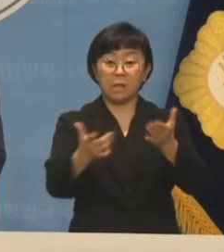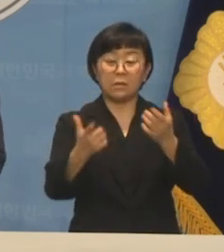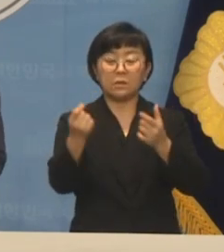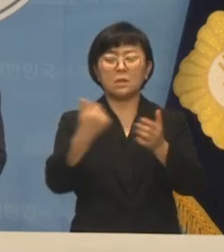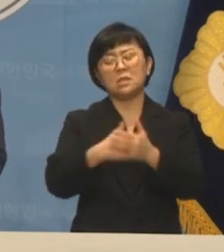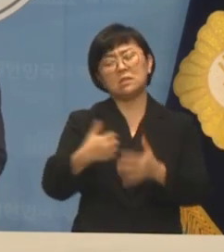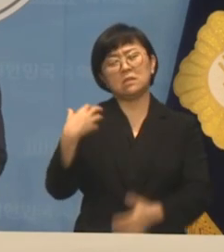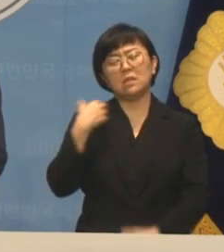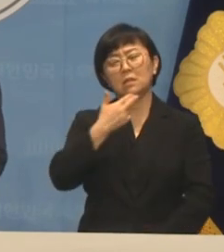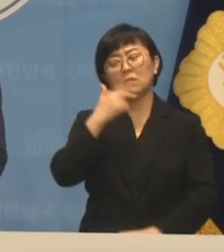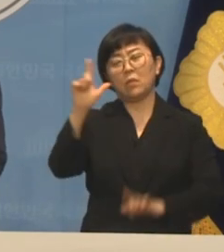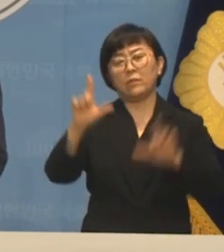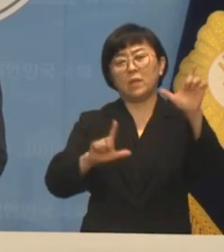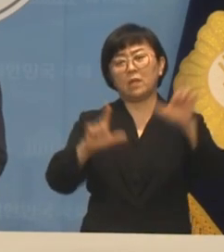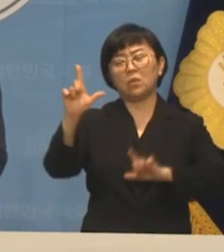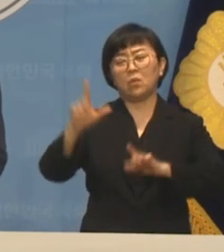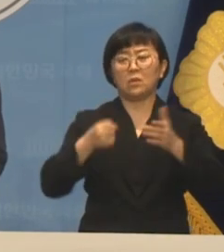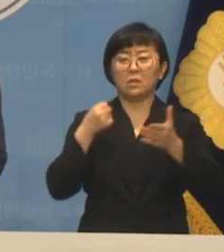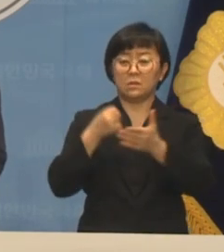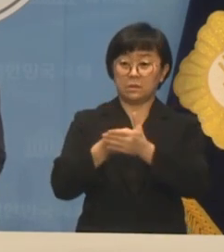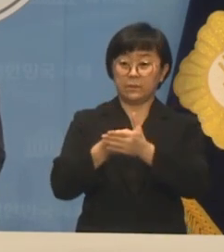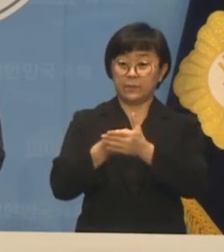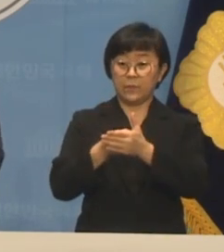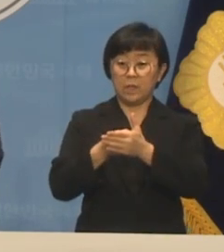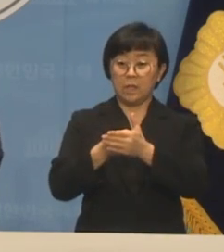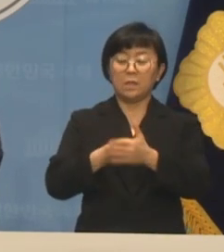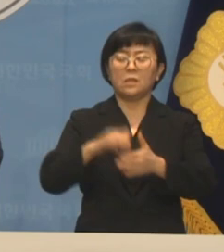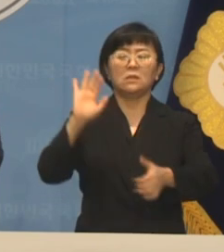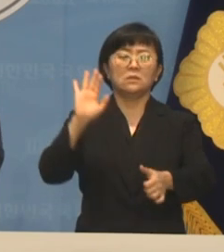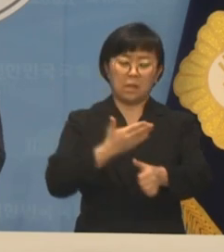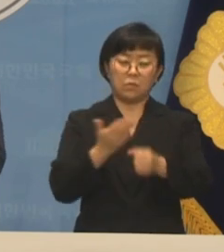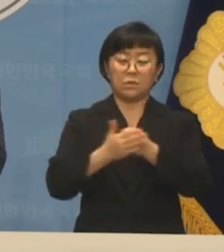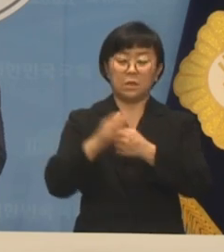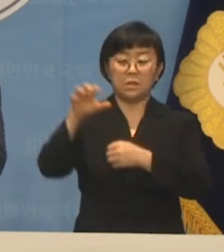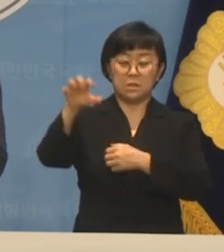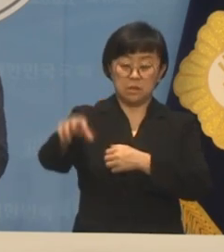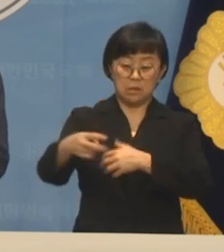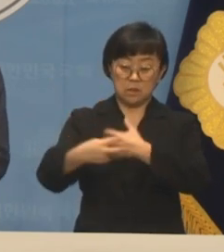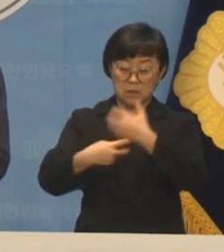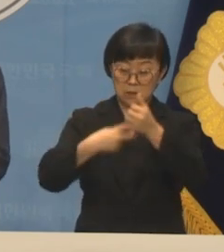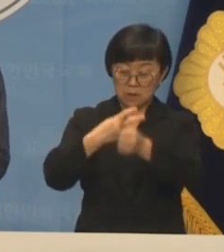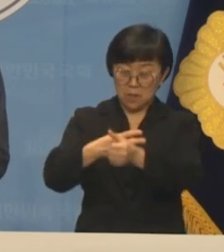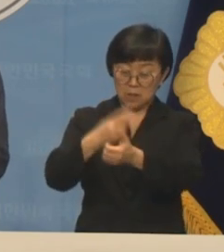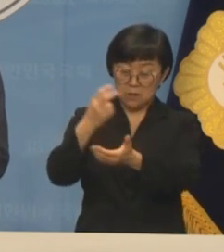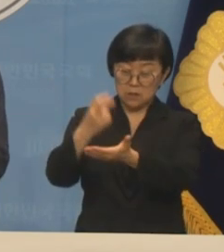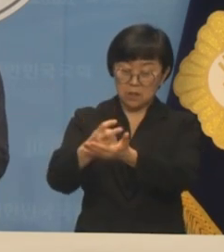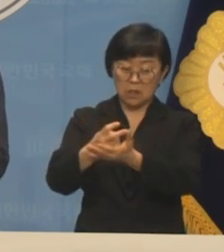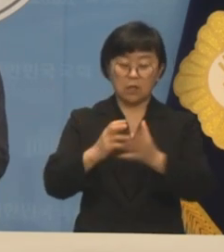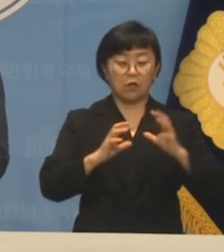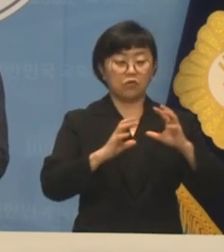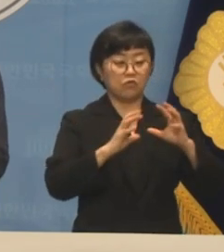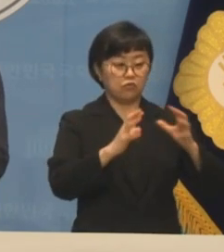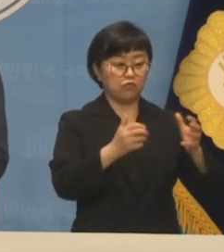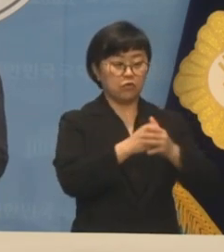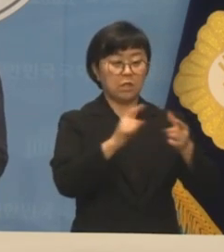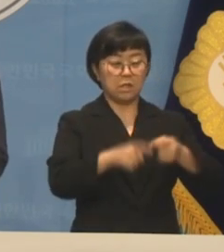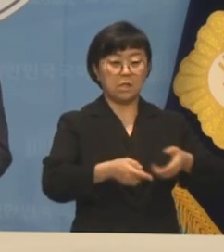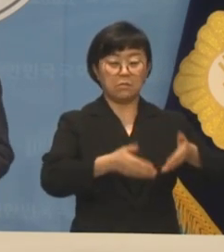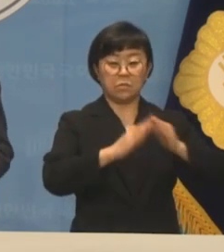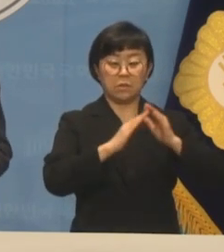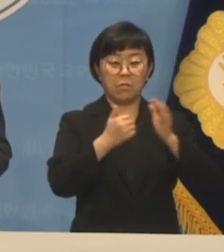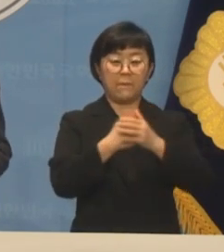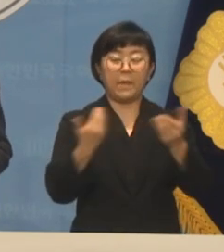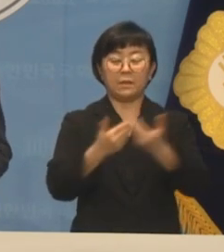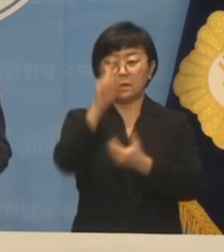이 무책임한 판단이 모순되게도 지역의사제와 국립의전원법 처리를 반대하는